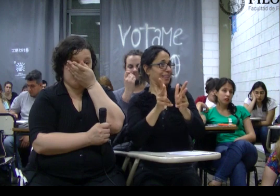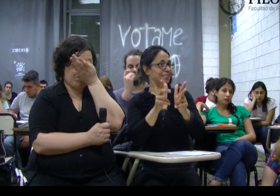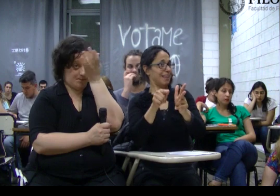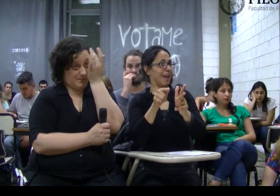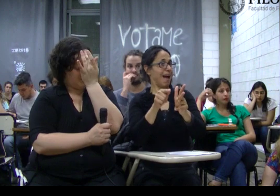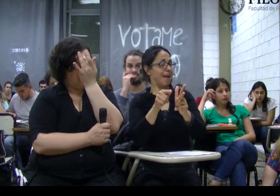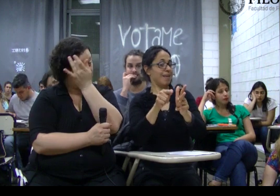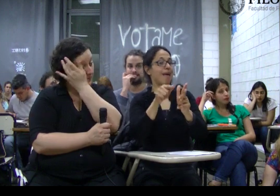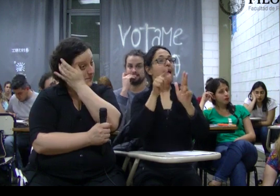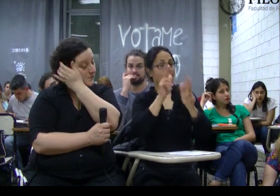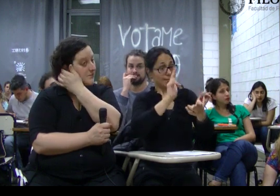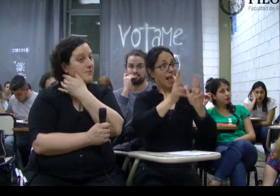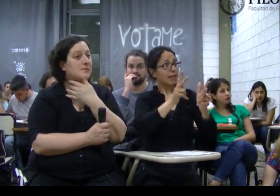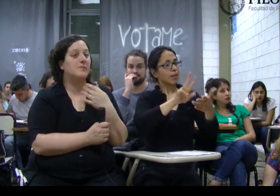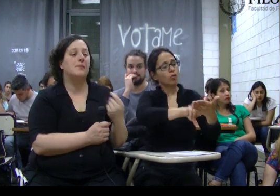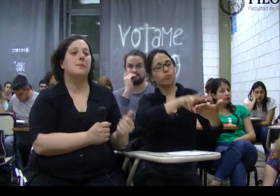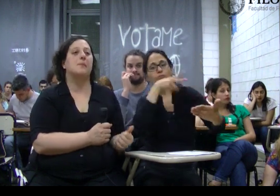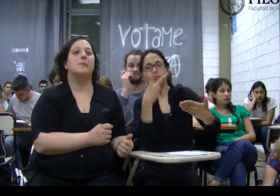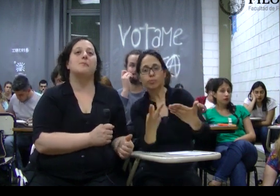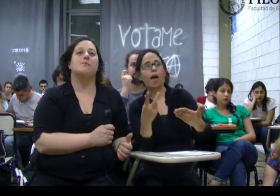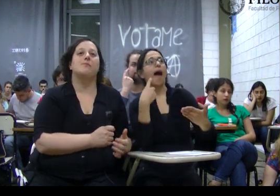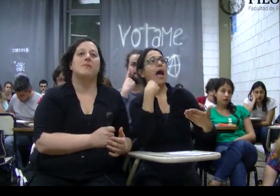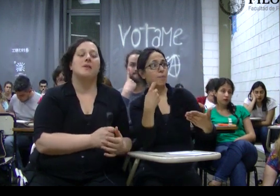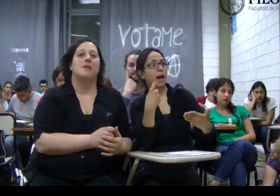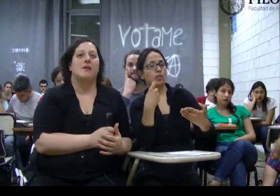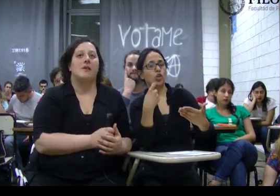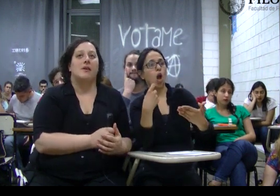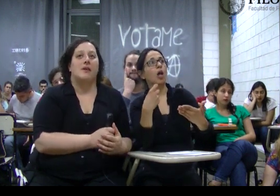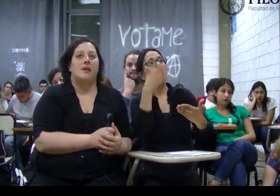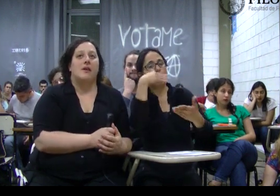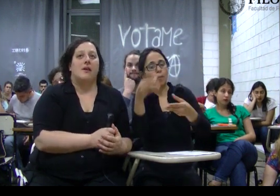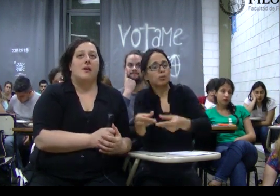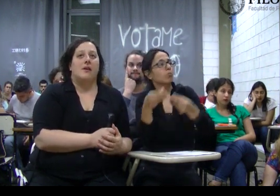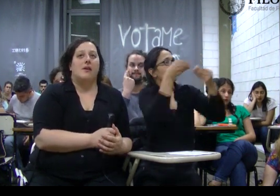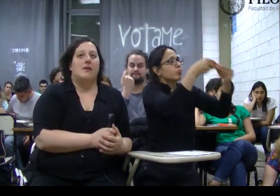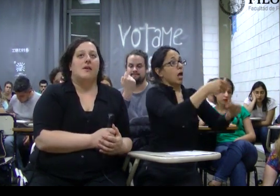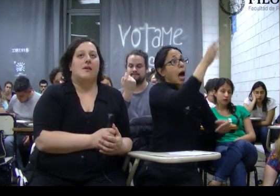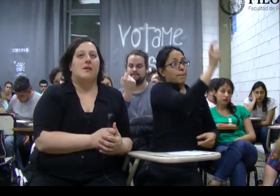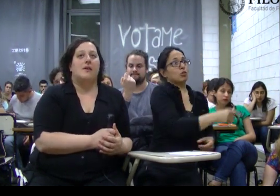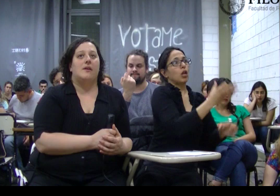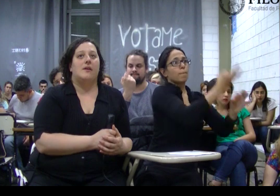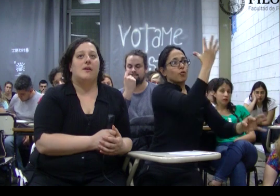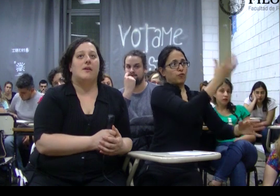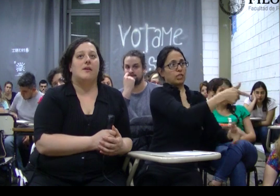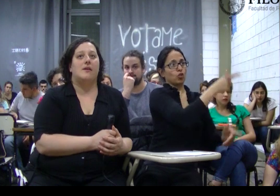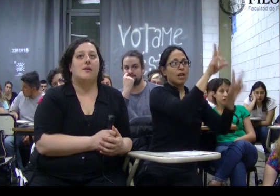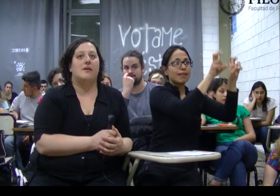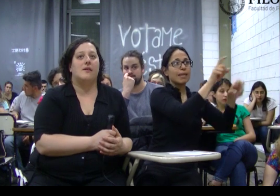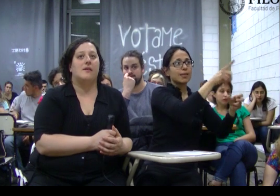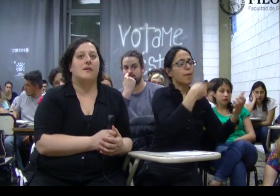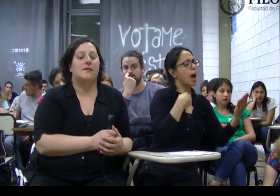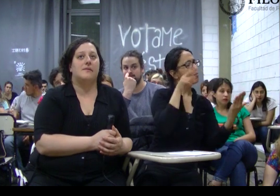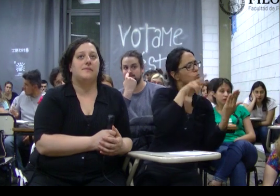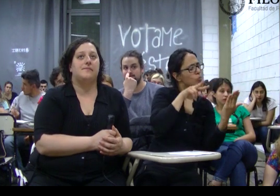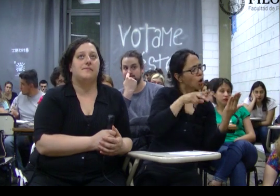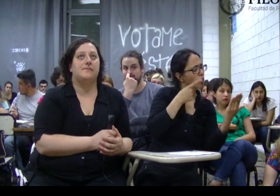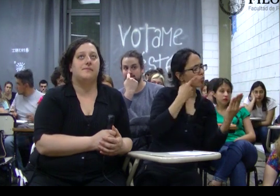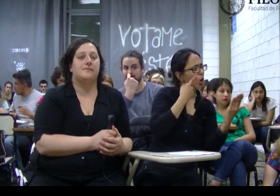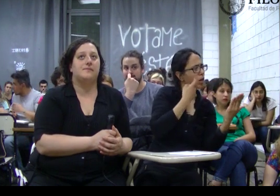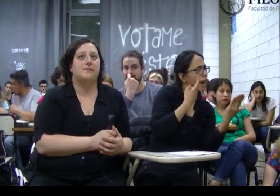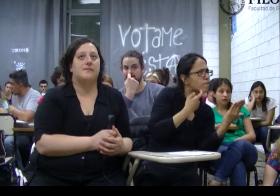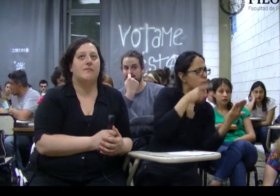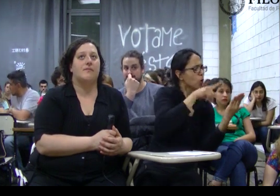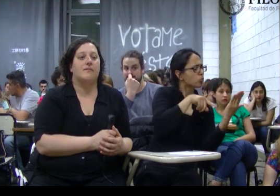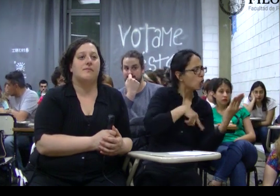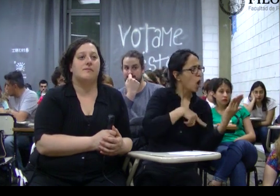se traduce ese guión al español, se le pasa al especialista, el especialista lo revisa, se hacen prácticas en